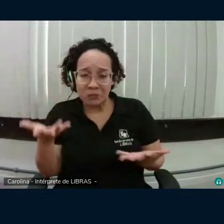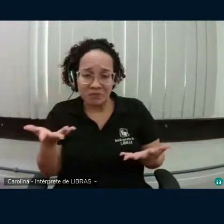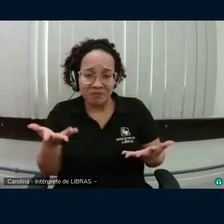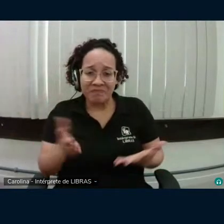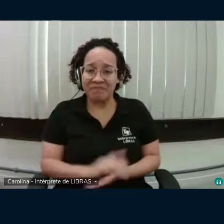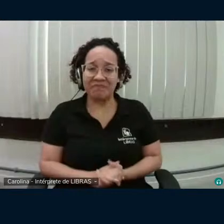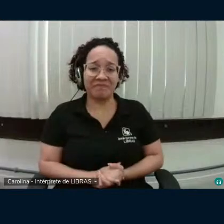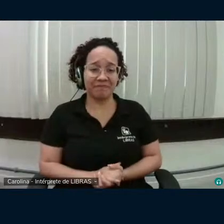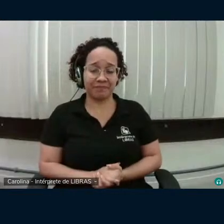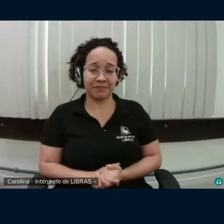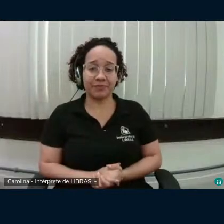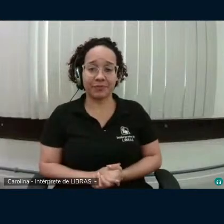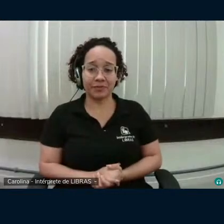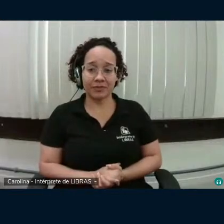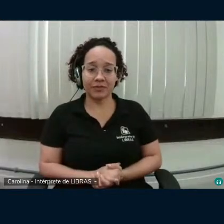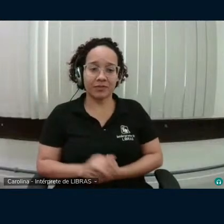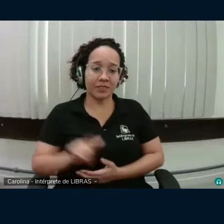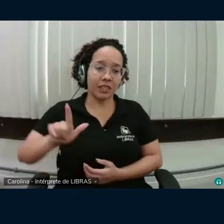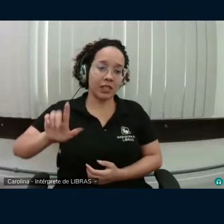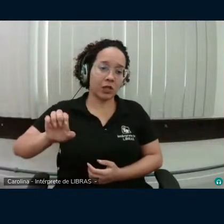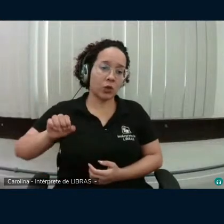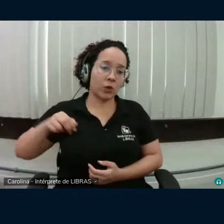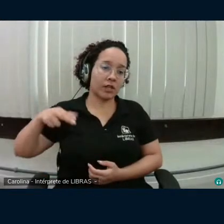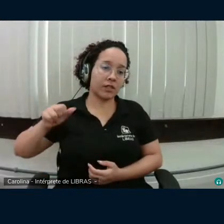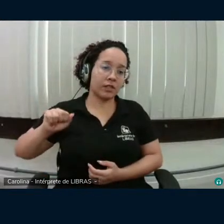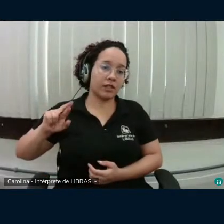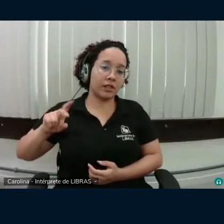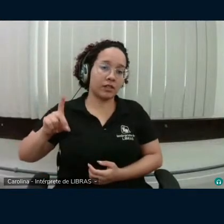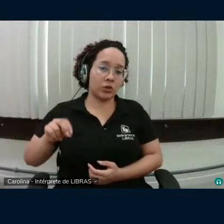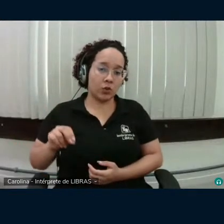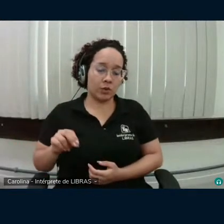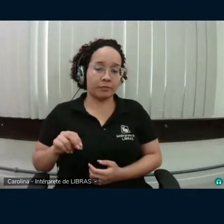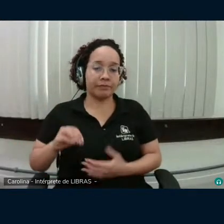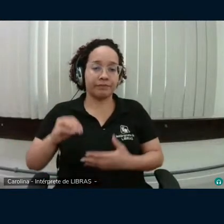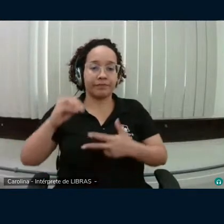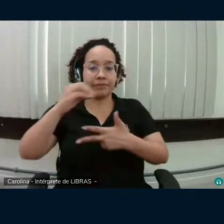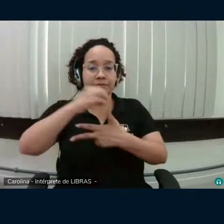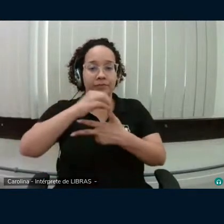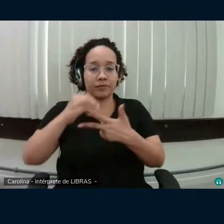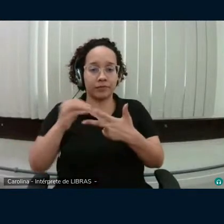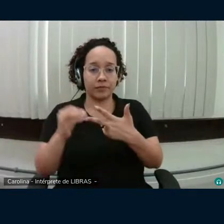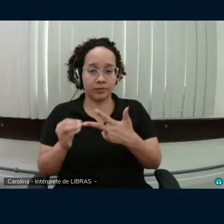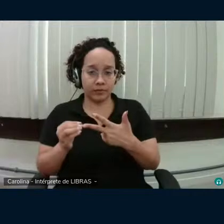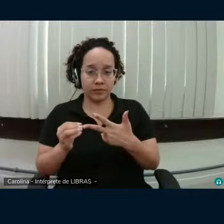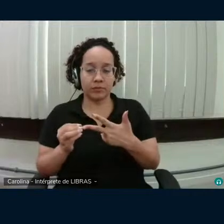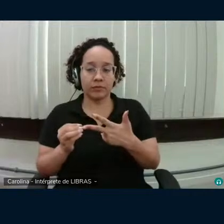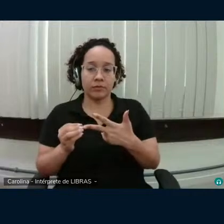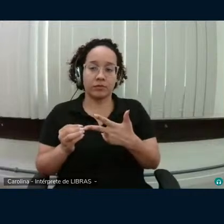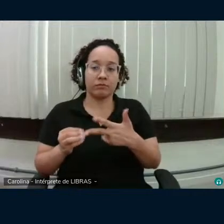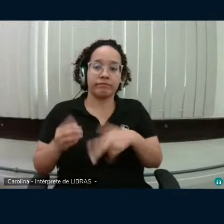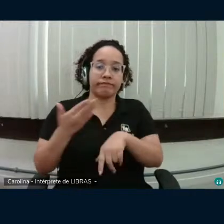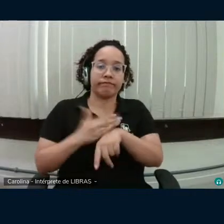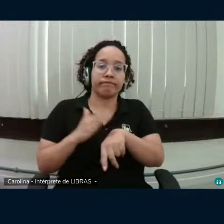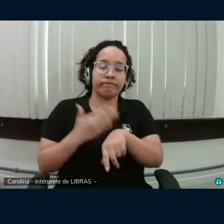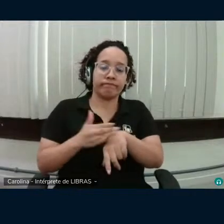Depois, o Leonardo, assim, né? De que forma o Enem perpetua as práticas disciplinares, não só o Enem, como os